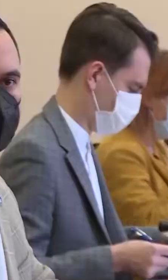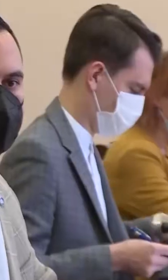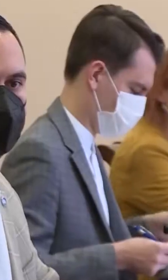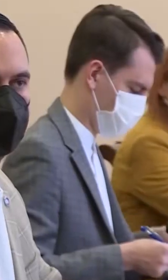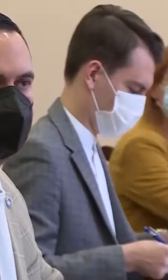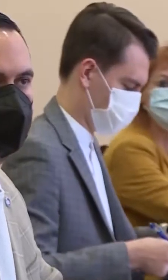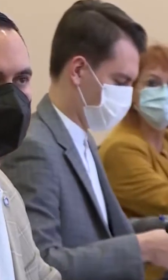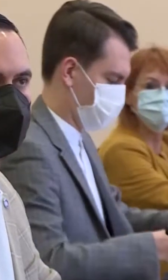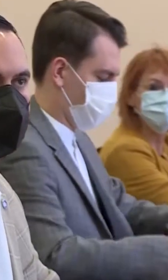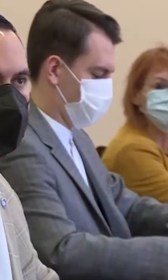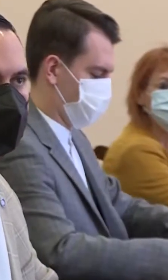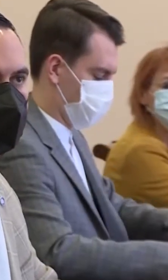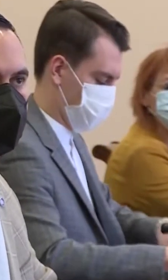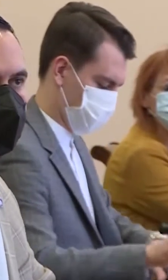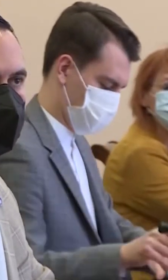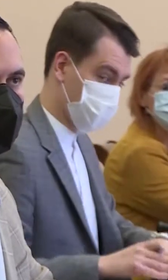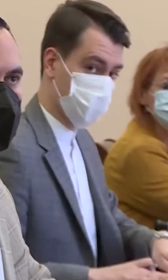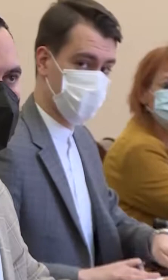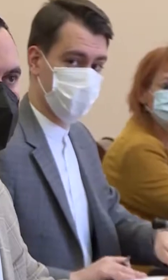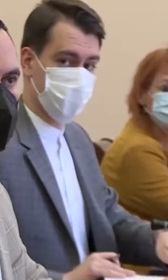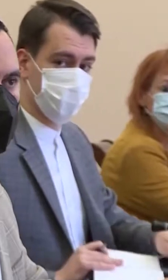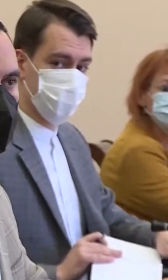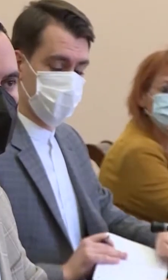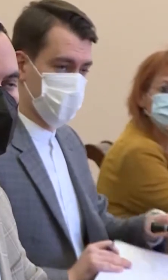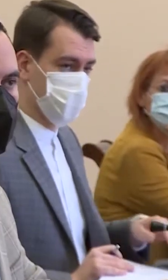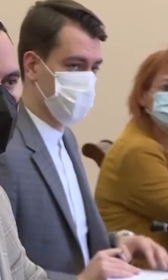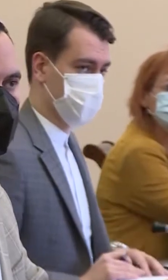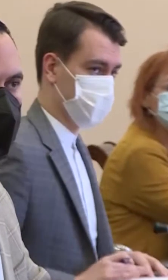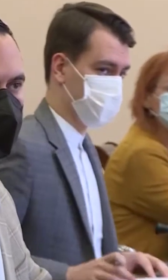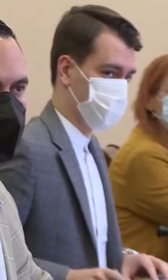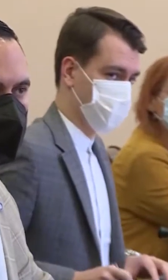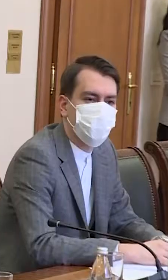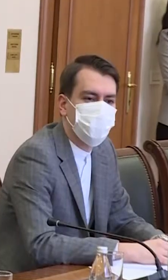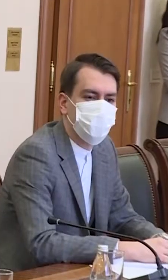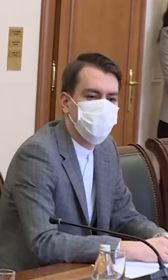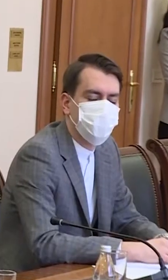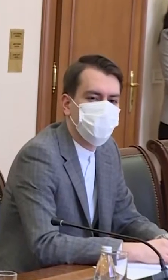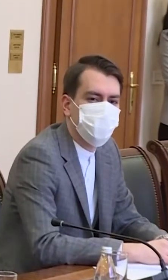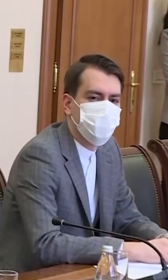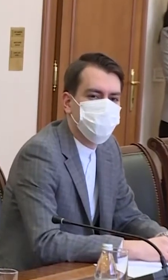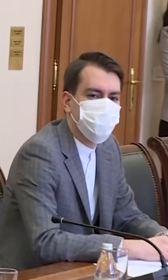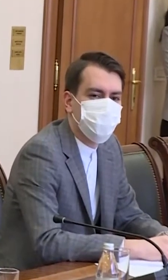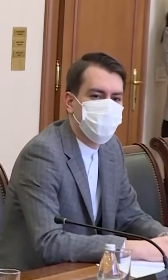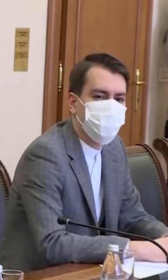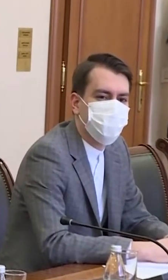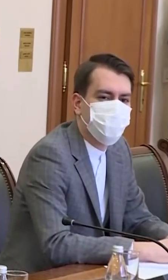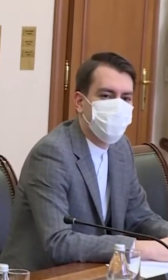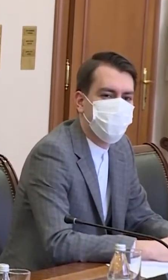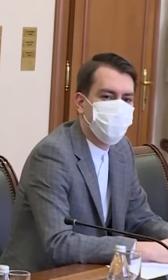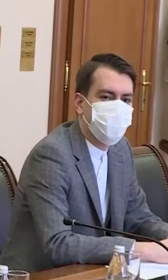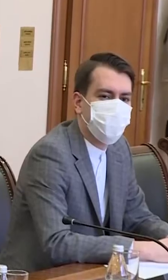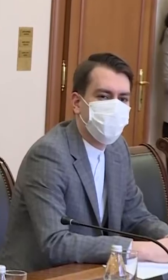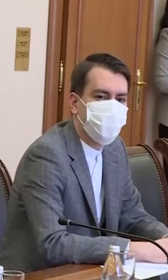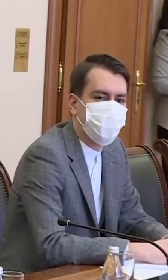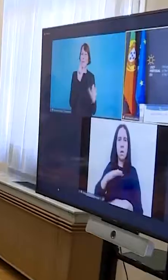građanin ne bude izostavljen iz koristi koje donosi tehnologija, objasnila je premijerka. Na otvaranju foruma Pristupačna Evropa